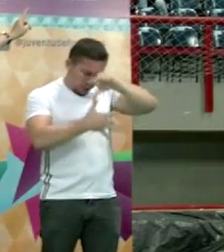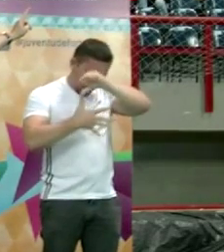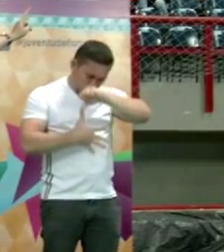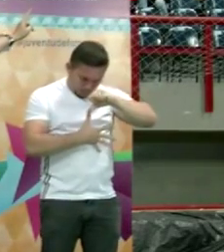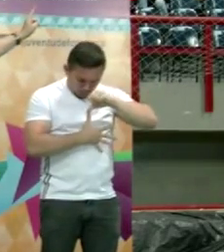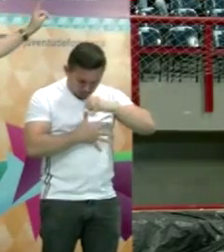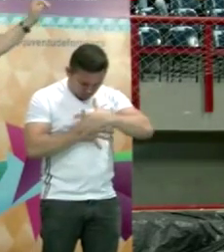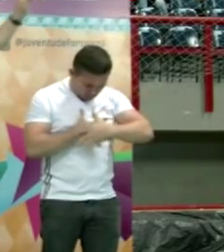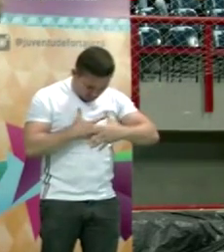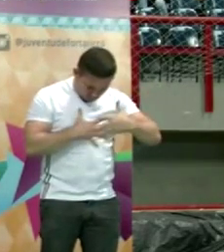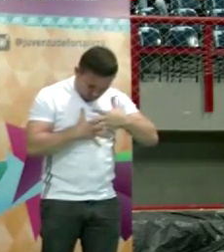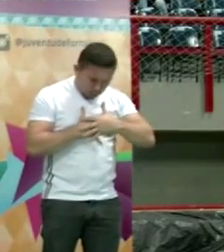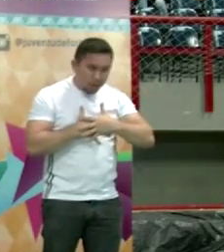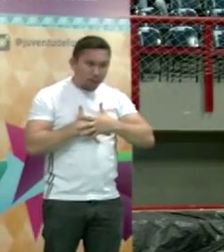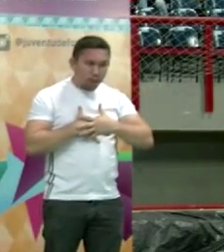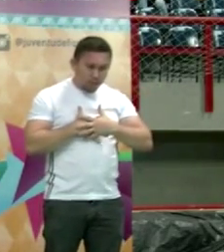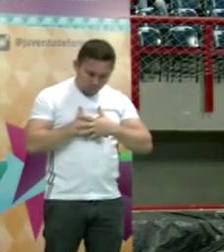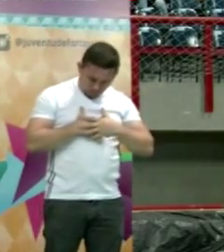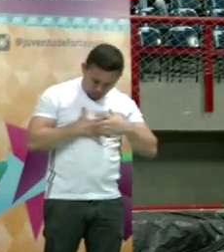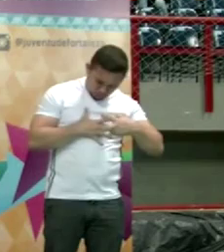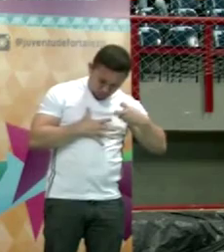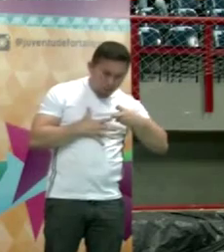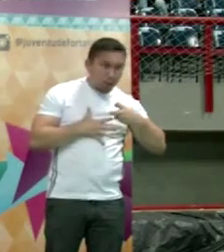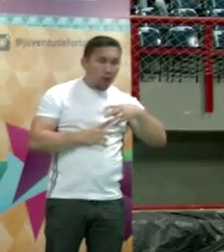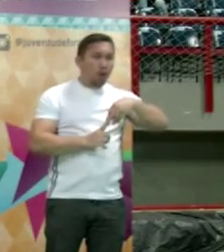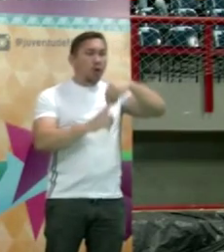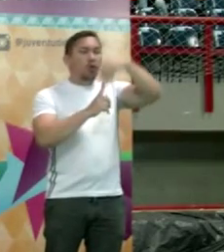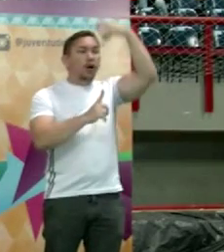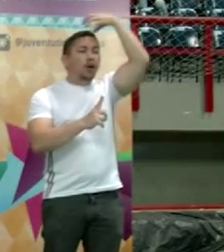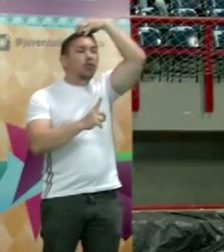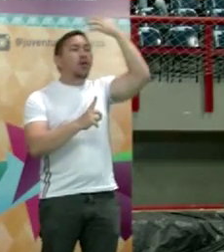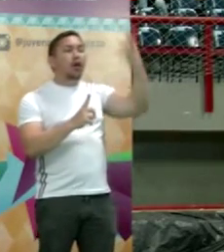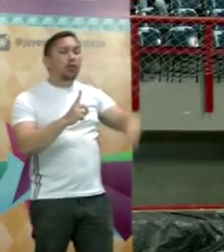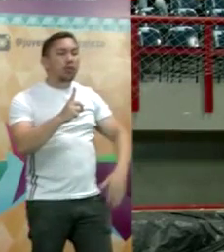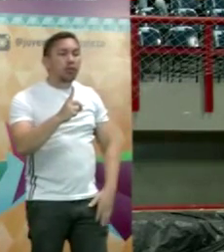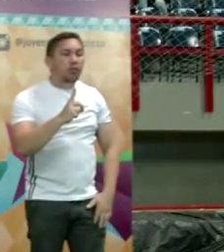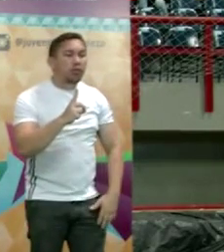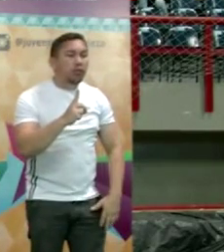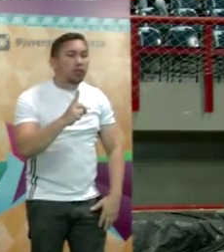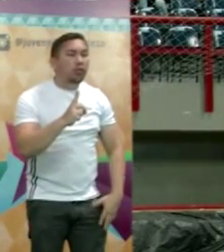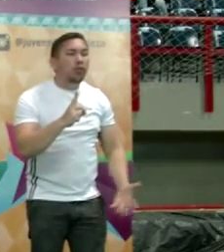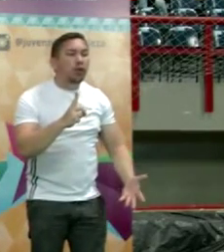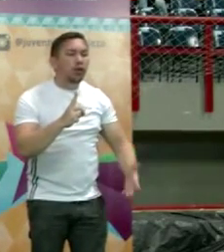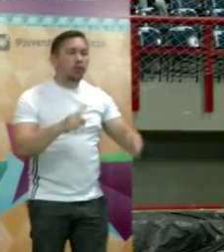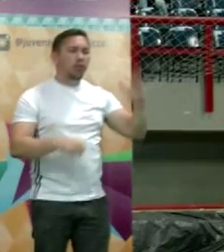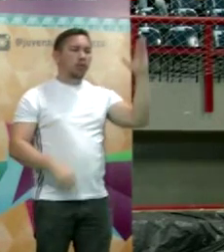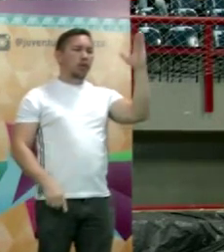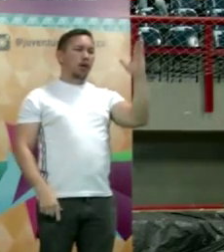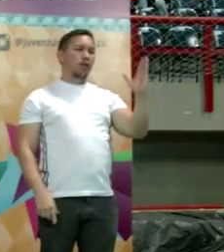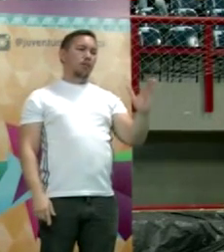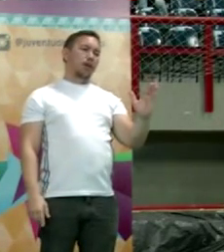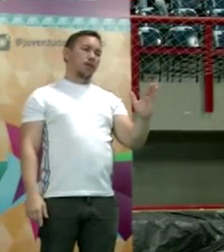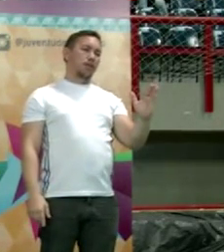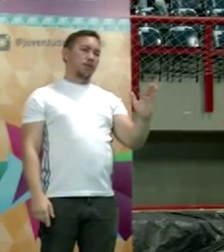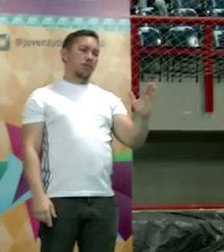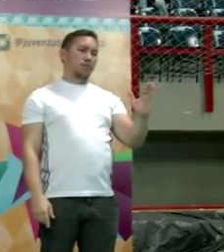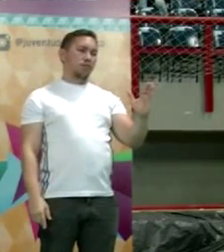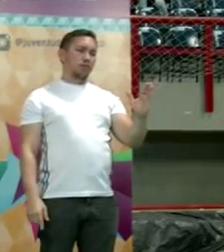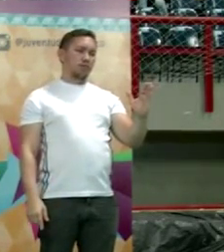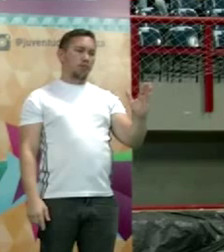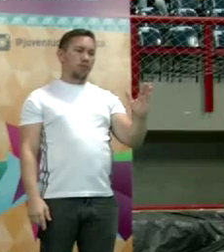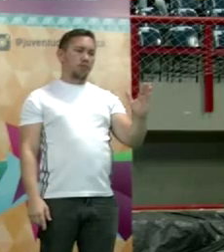América que vai ser monarquia: Brasil. Agora uma pausa